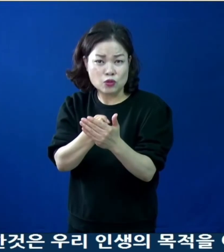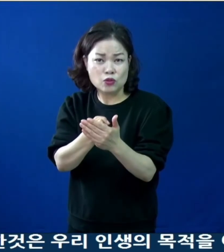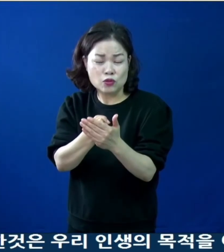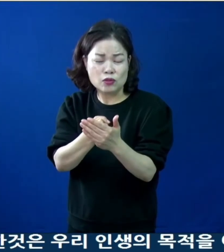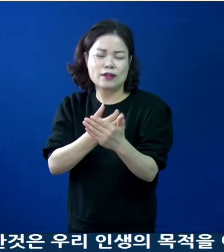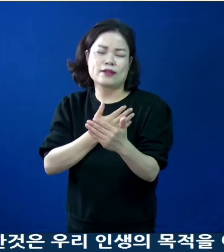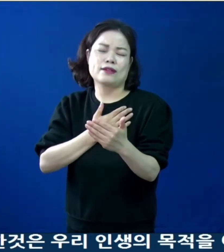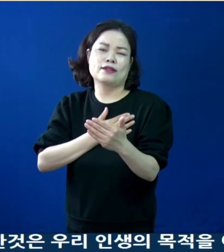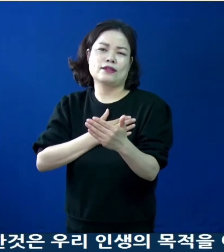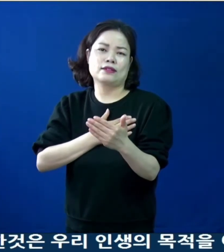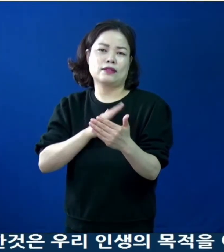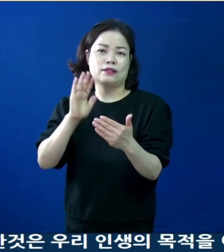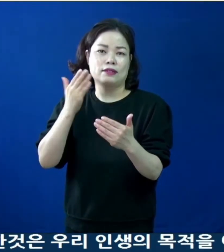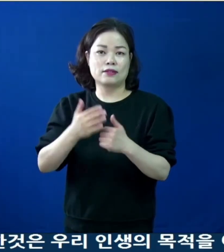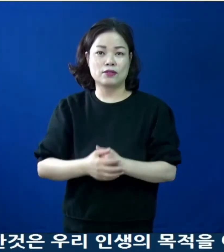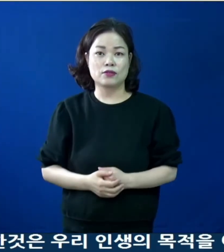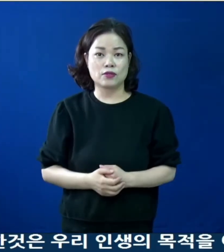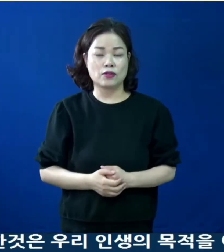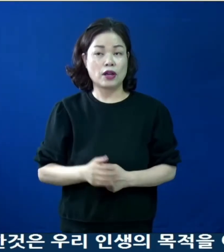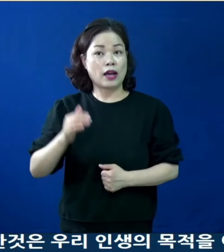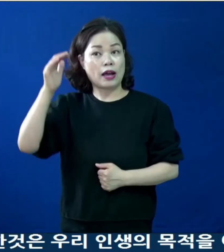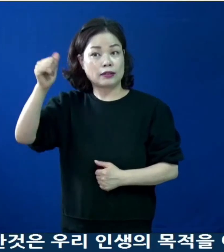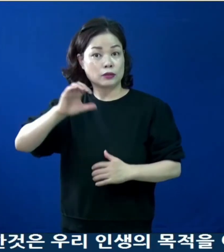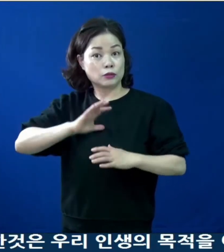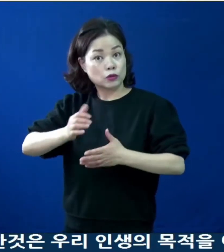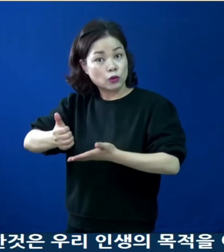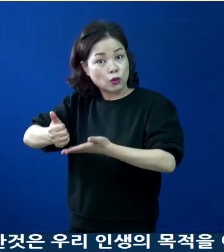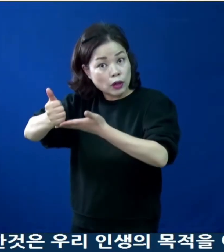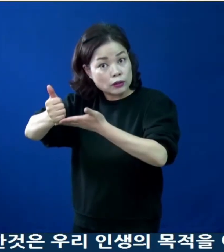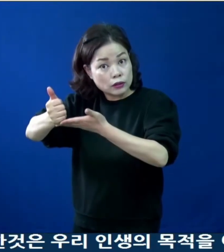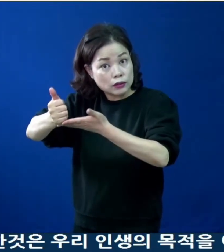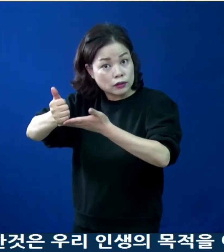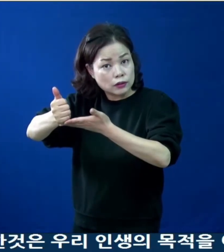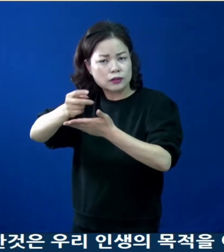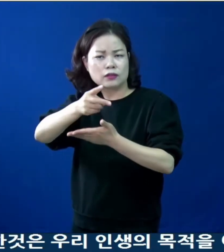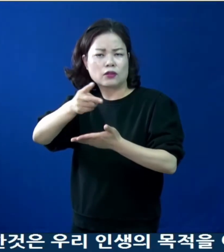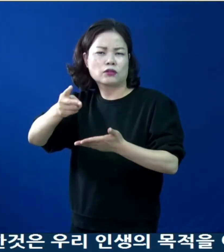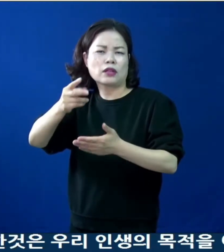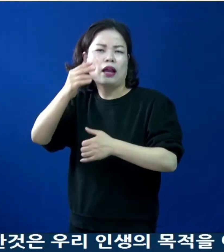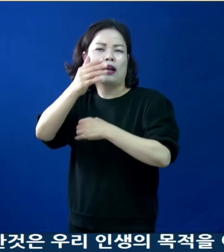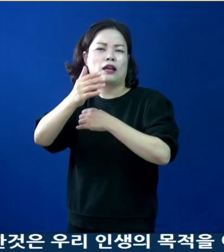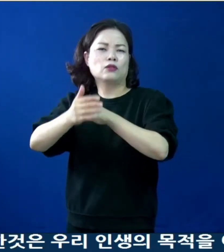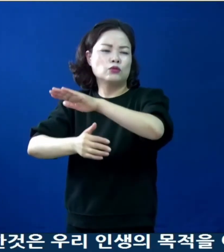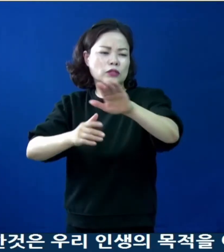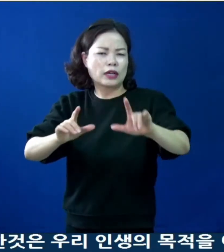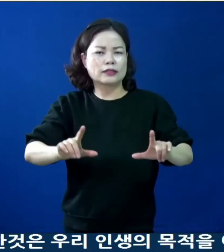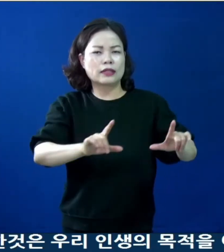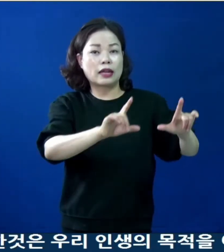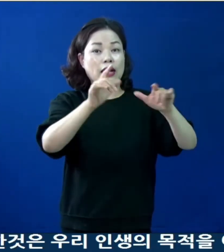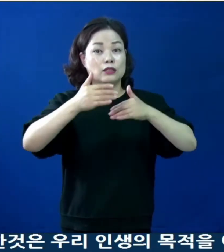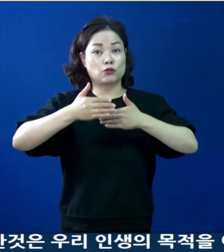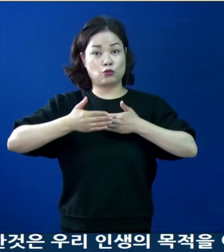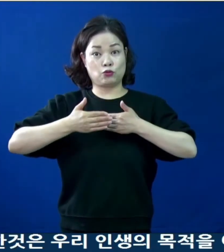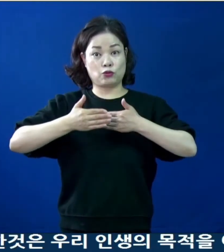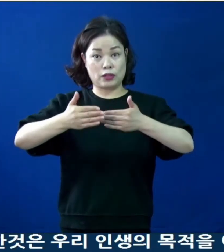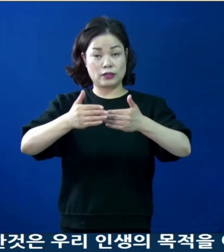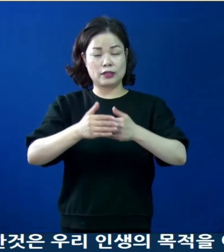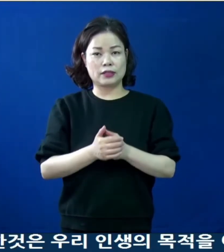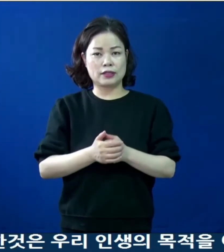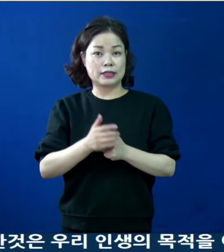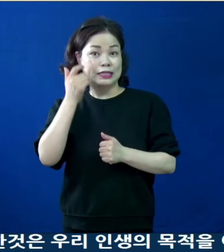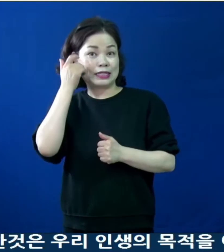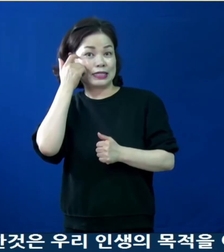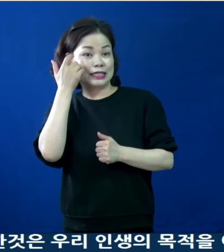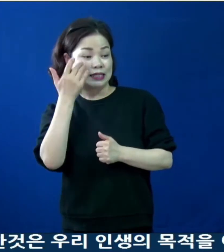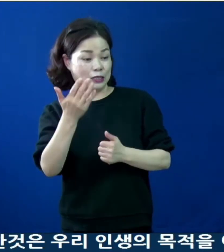합니다. 바로 하나님을 경외하는 것이 우리가 살아가야 하는 과정이에요.